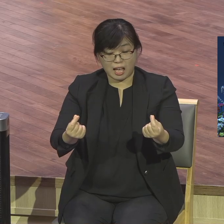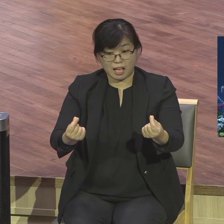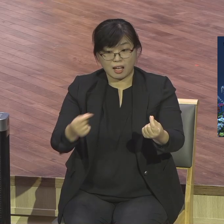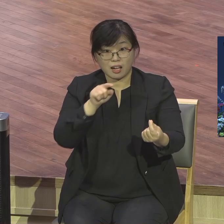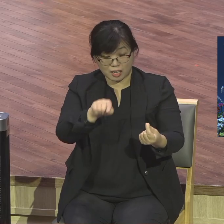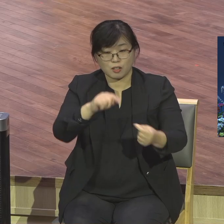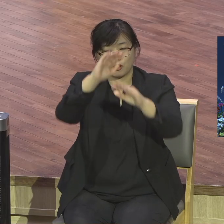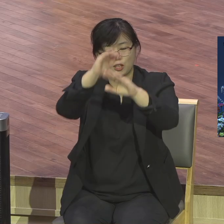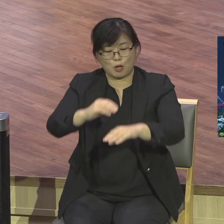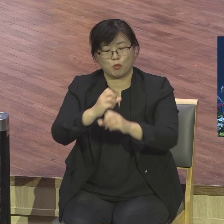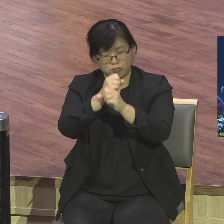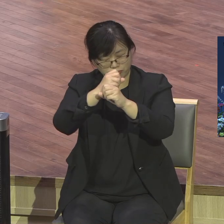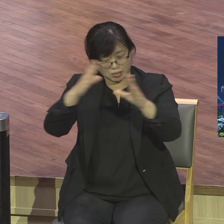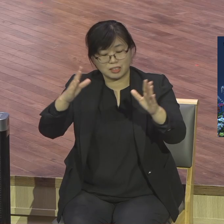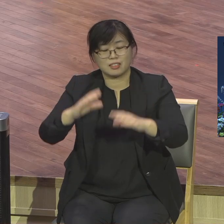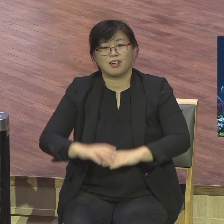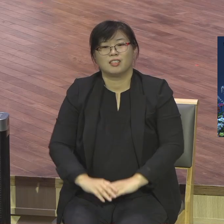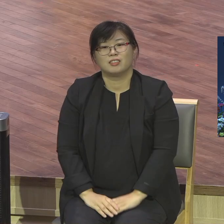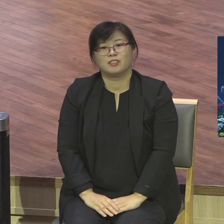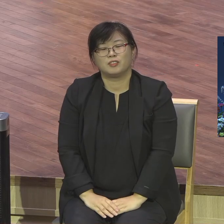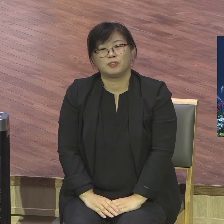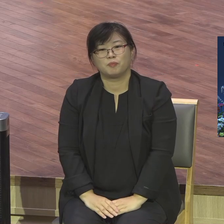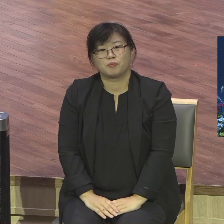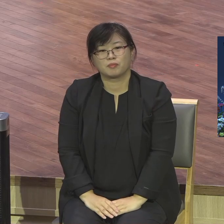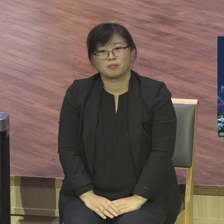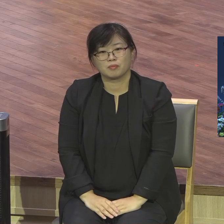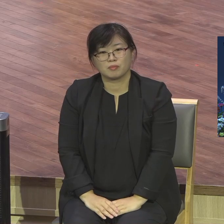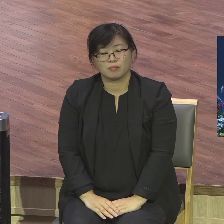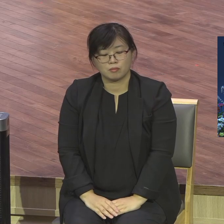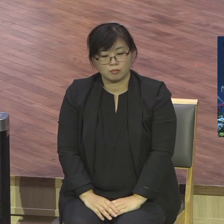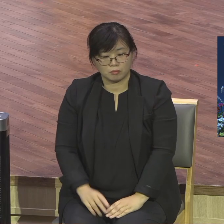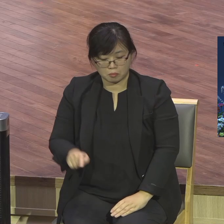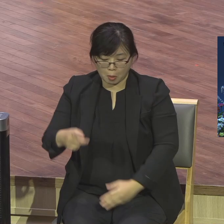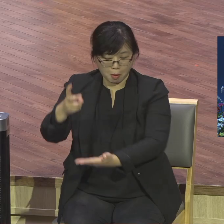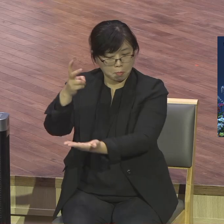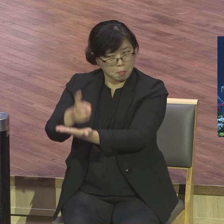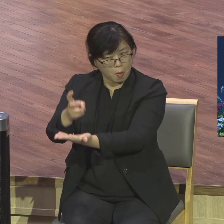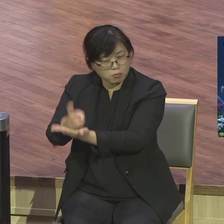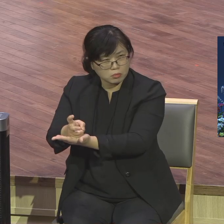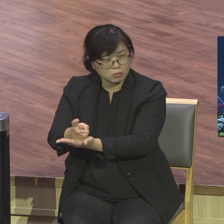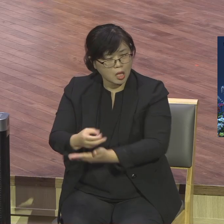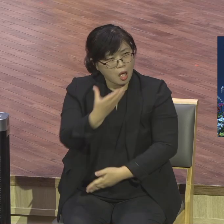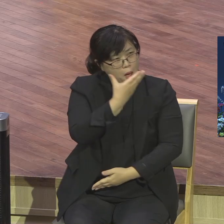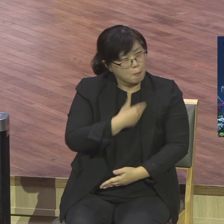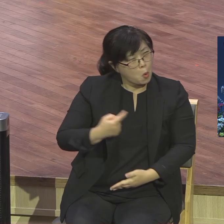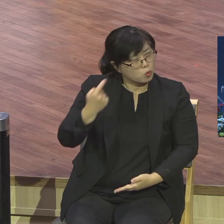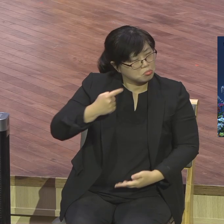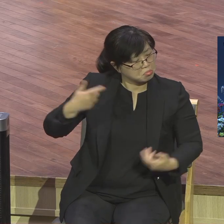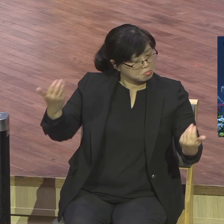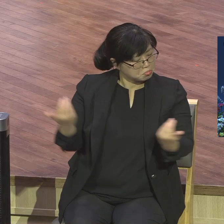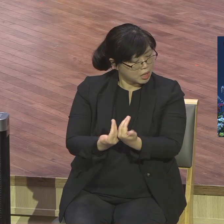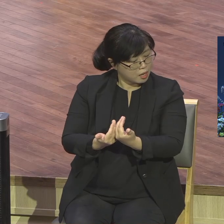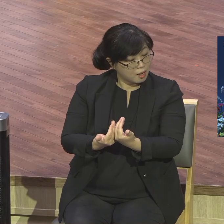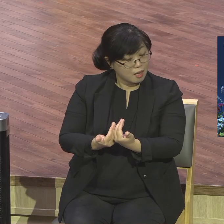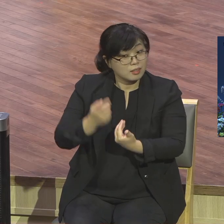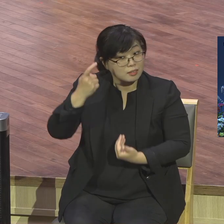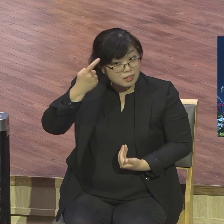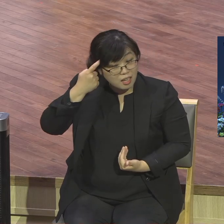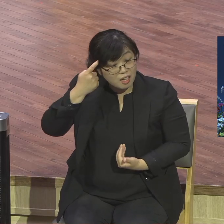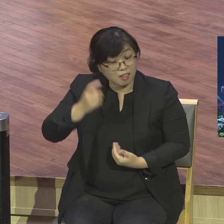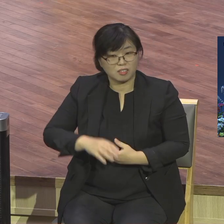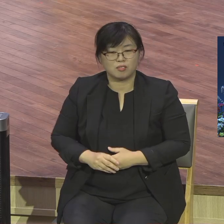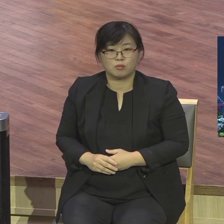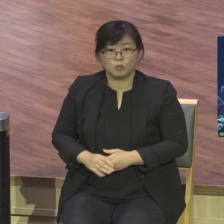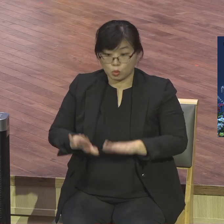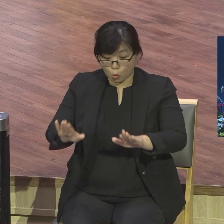이런 규례와 법도는 복음과 같지 않나 보입니다. 오늘 제목이 뭡니까? 즐거운